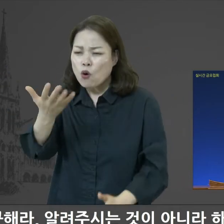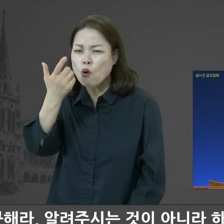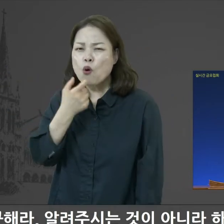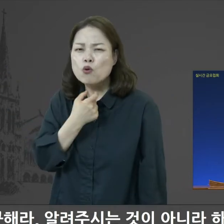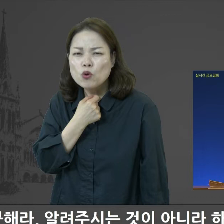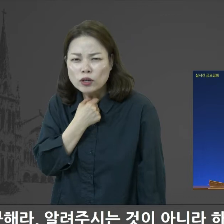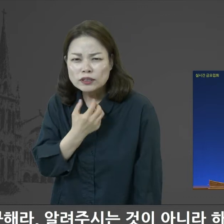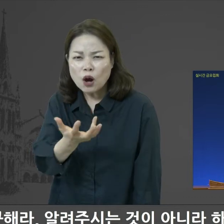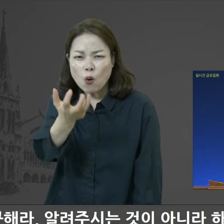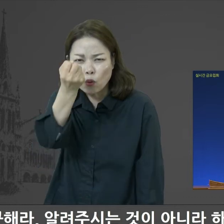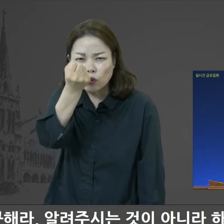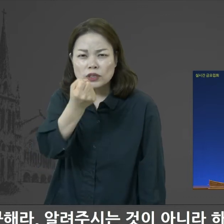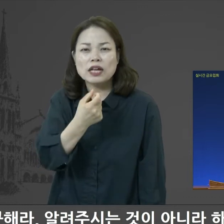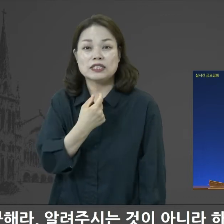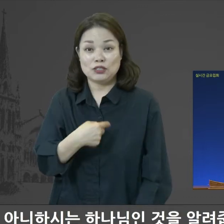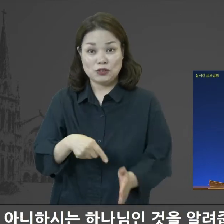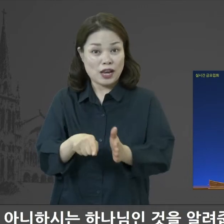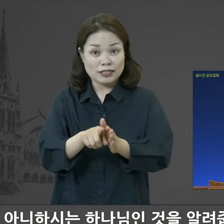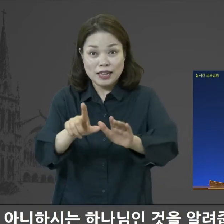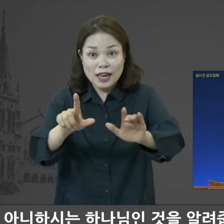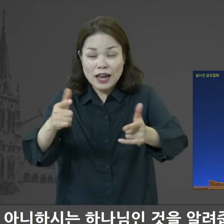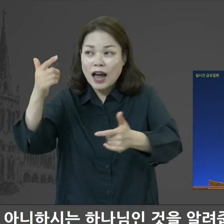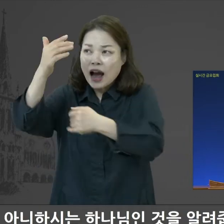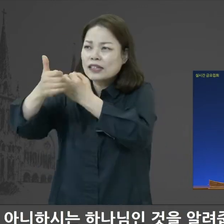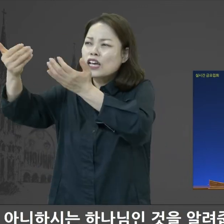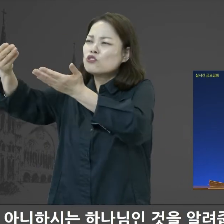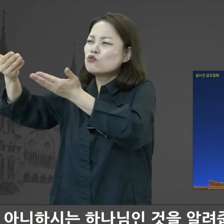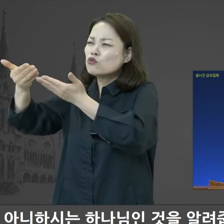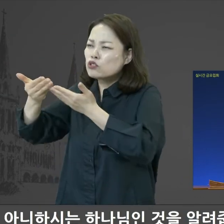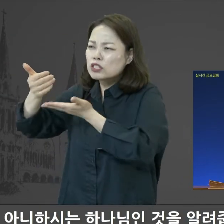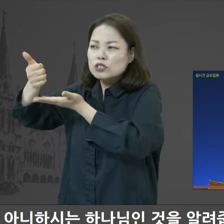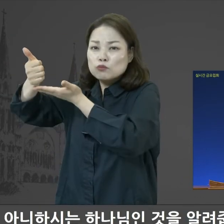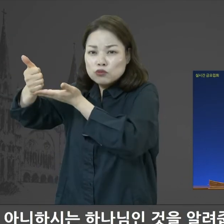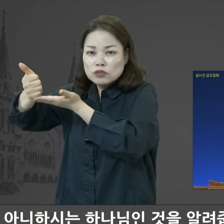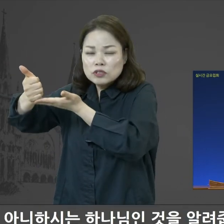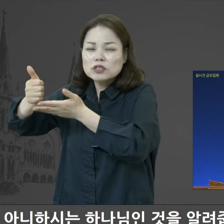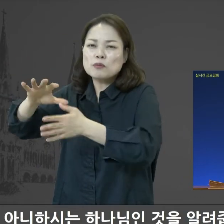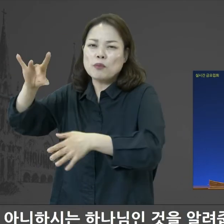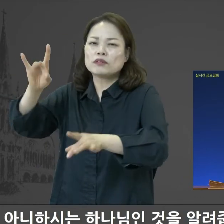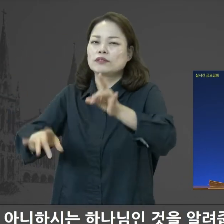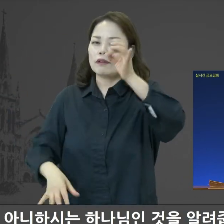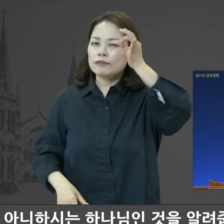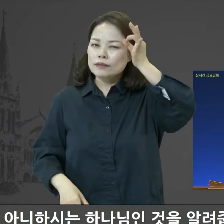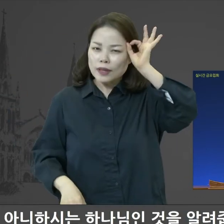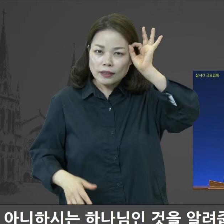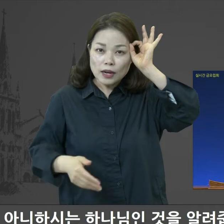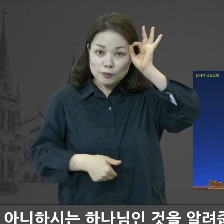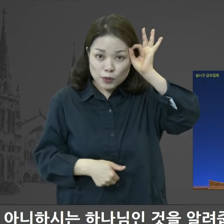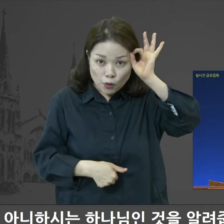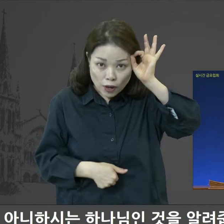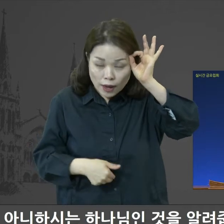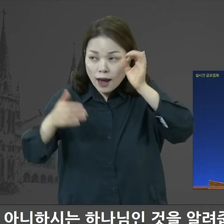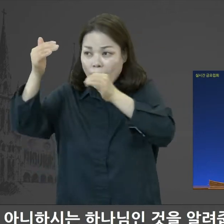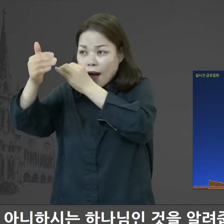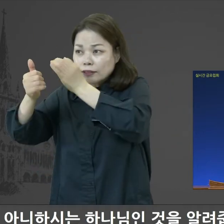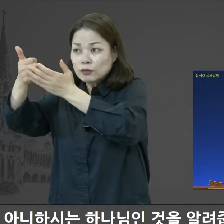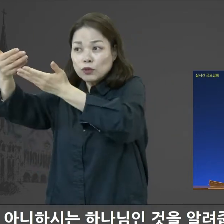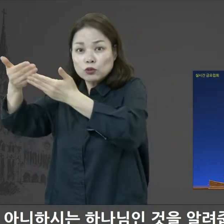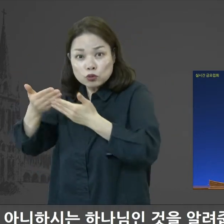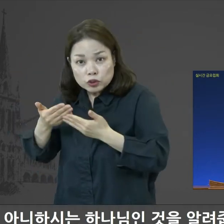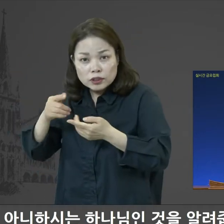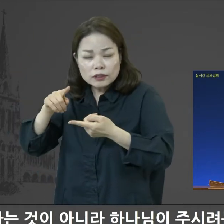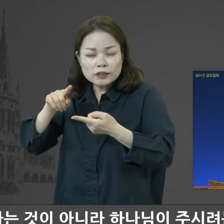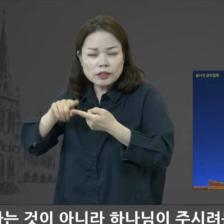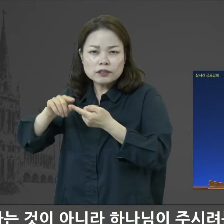하는 그것을 구하는 게 아니라 하나님이 주시려는 분이라는 사실을 먼저 알아야 된다는 겁니다. 그리고 하나님이 주시는